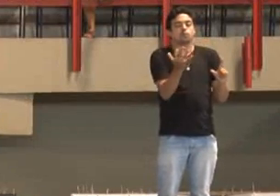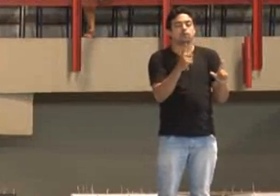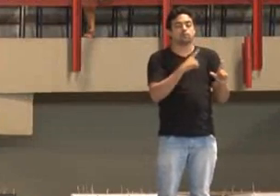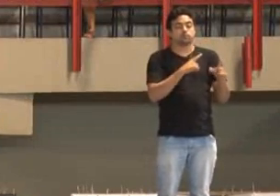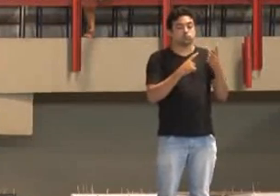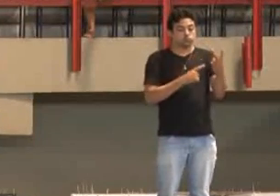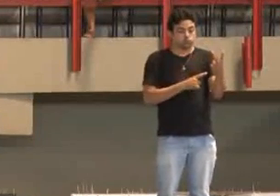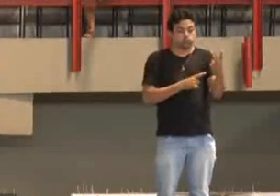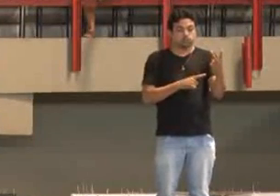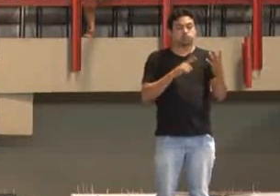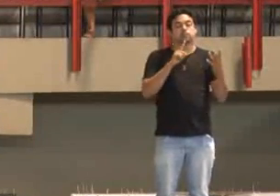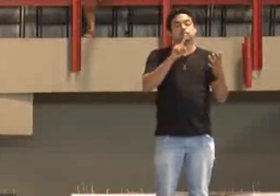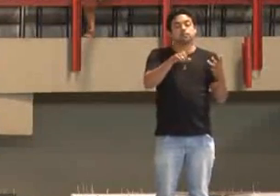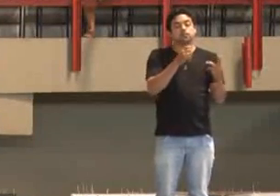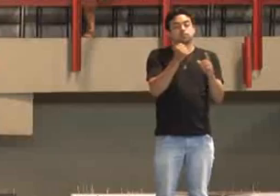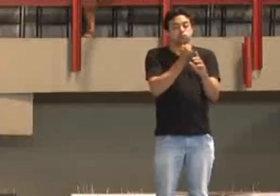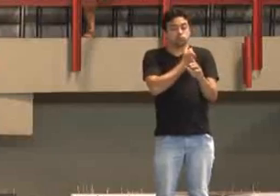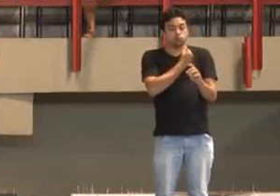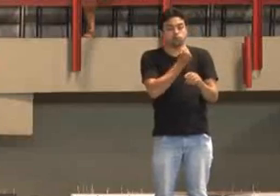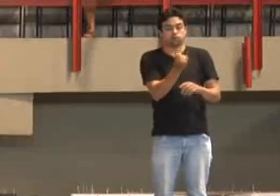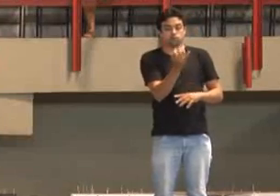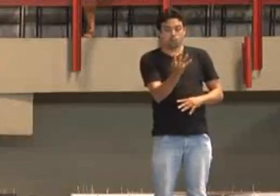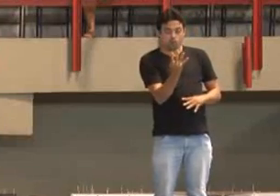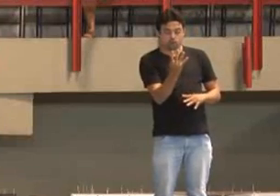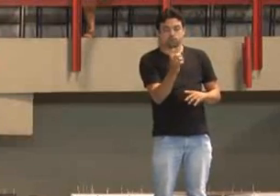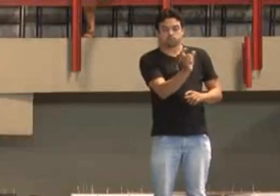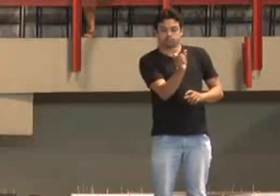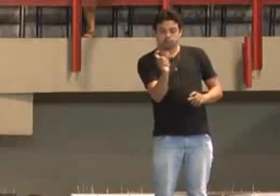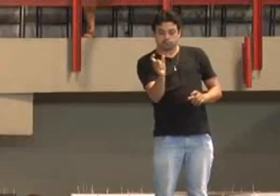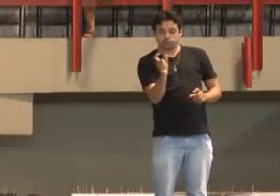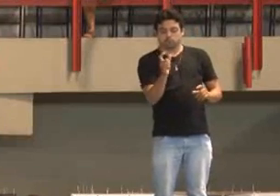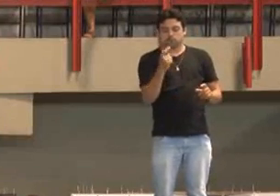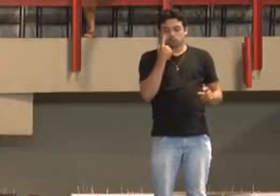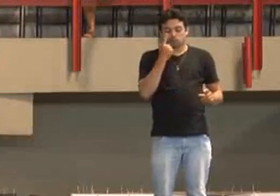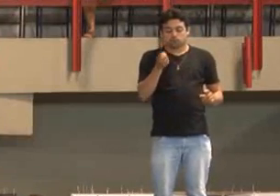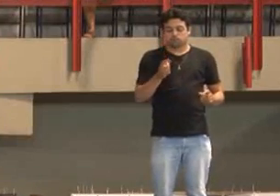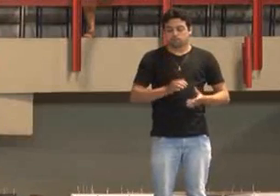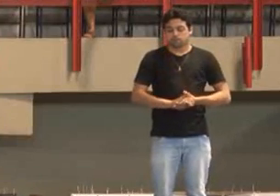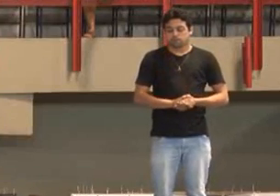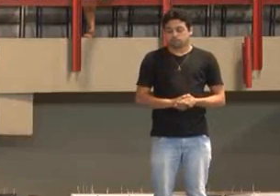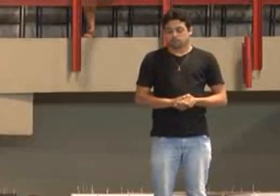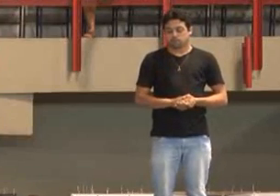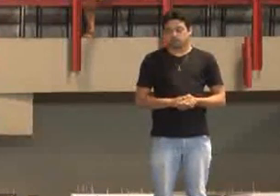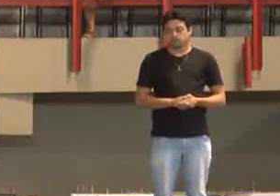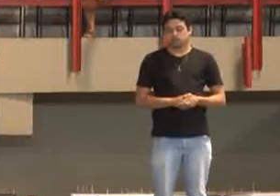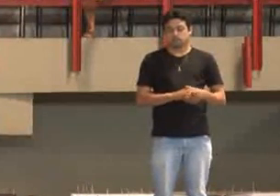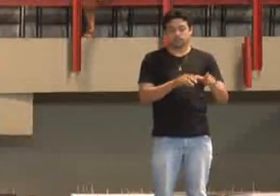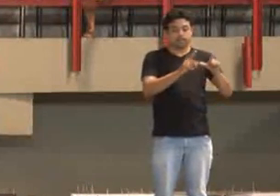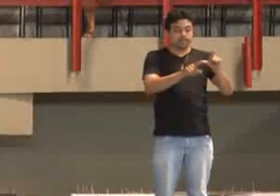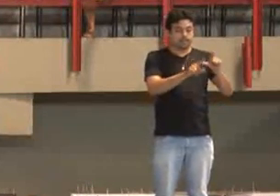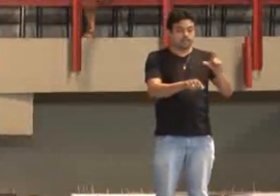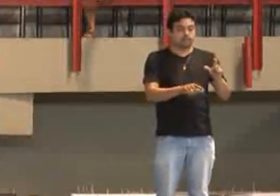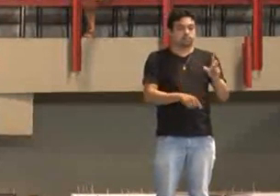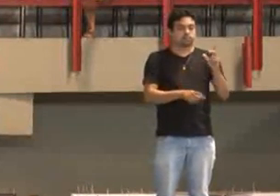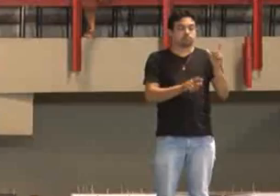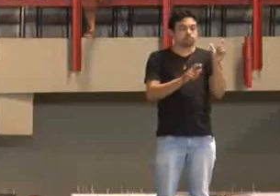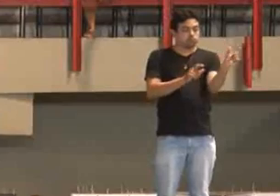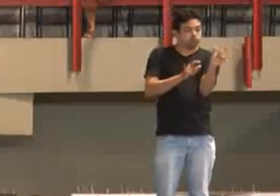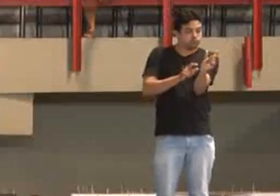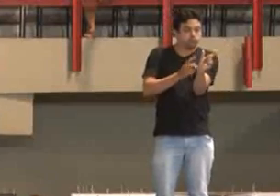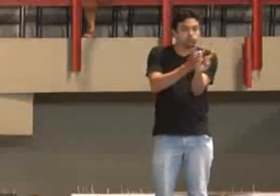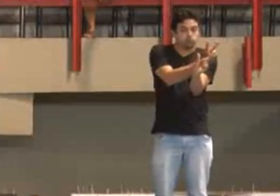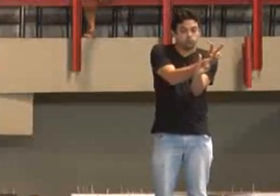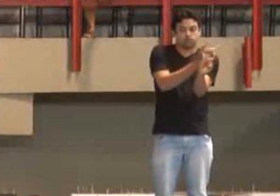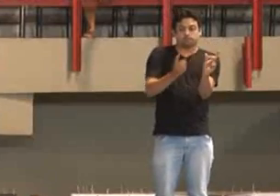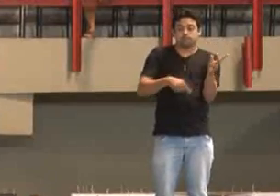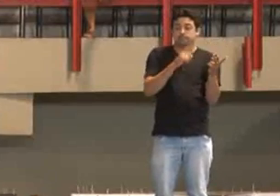2 letras. E quantos algarismos? 4. Então eu vou colocar com um espaçozinho, ó. Espaço para letras, são 2 letras, e